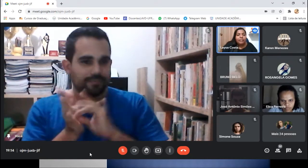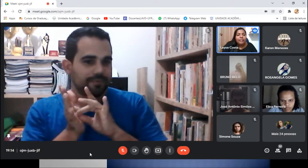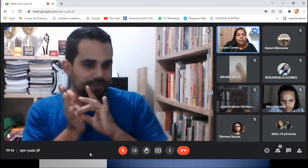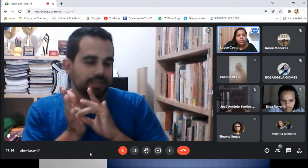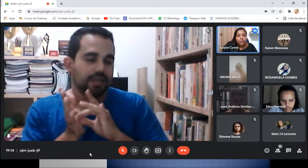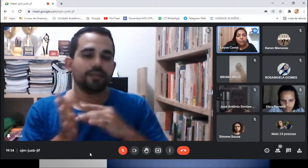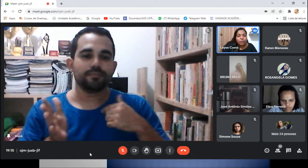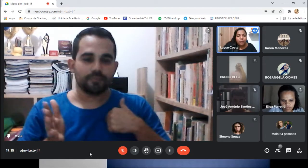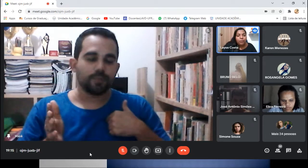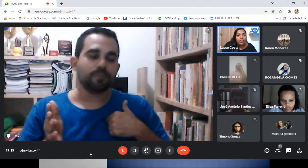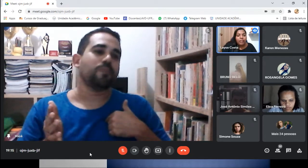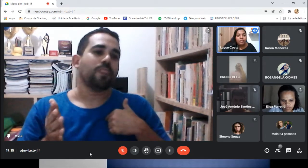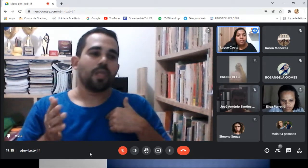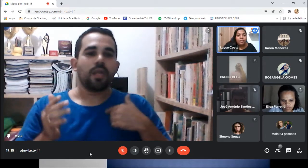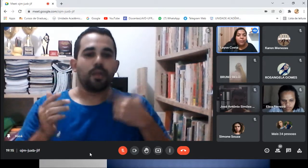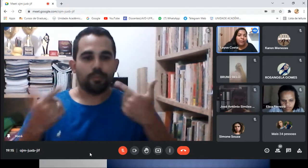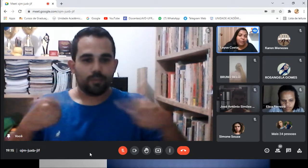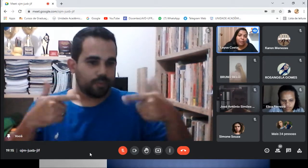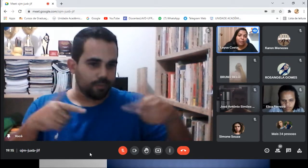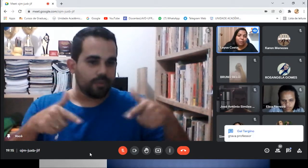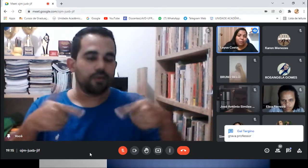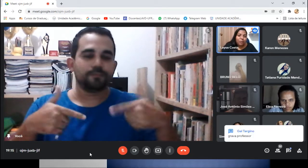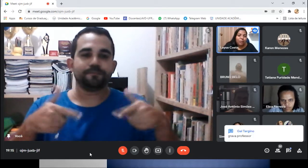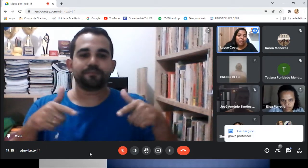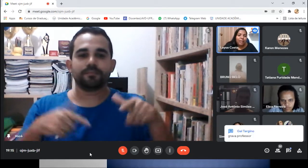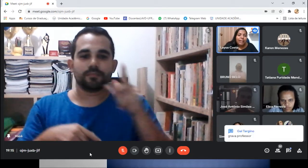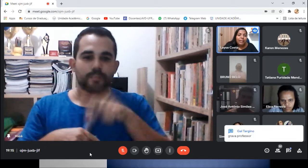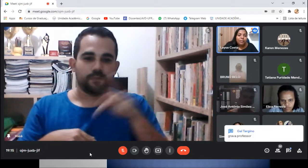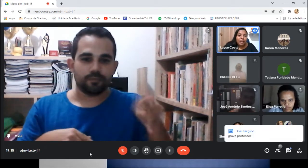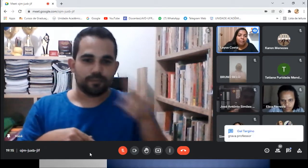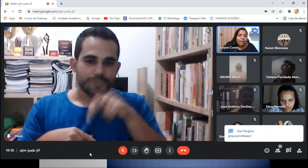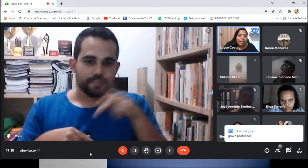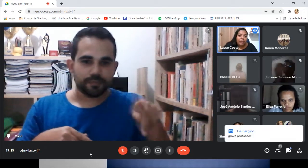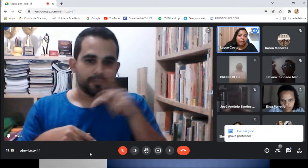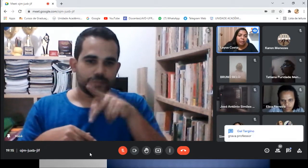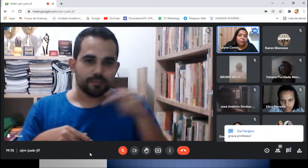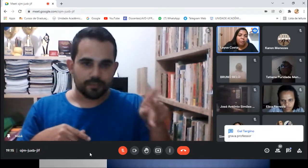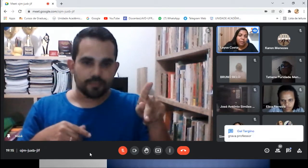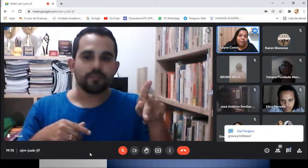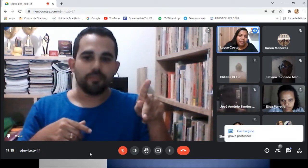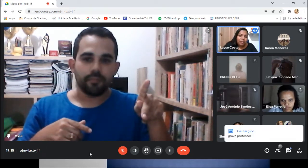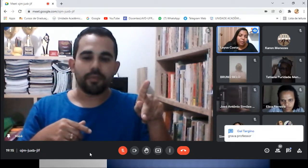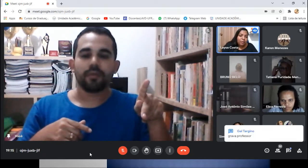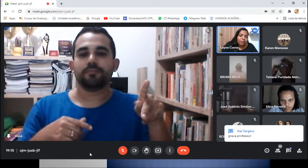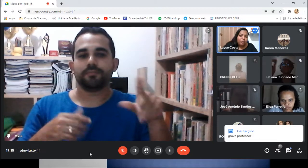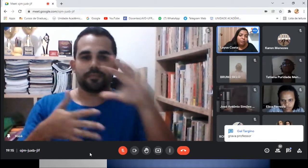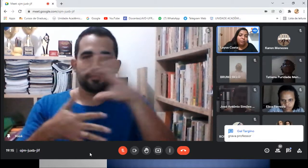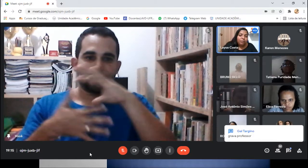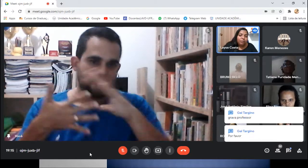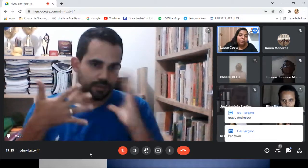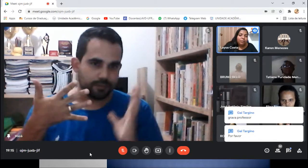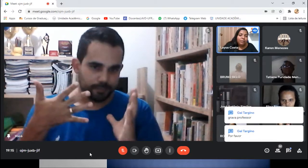Então, eu sou surdo, né? Sou um professor surdo. Eu trabalho como professor